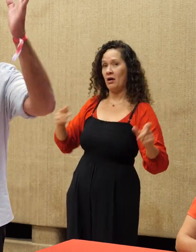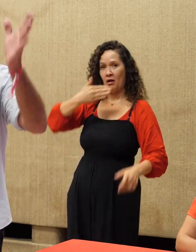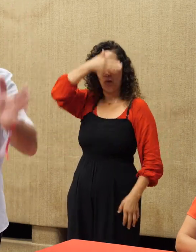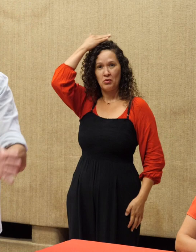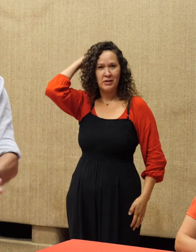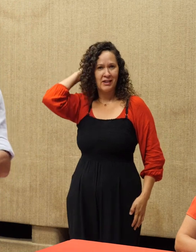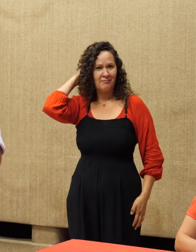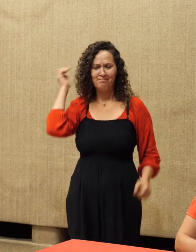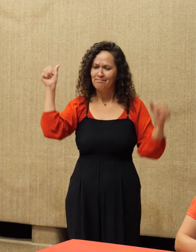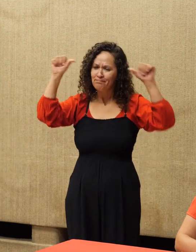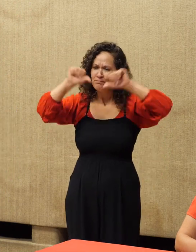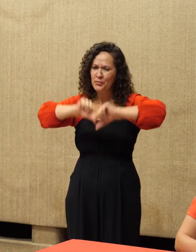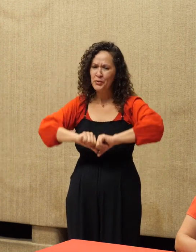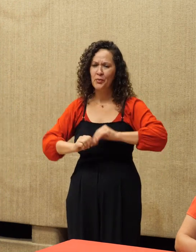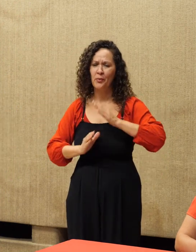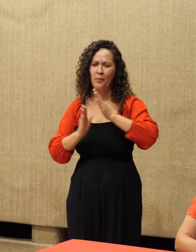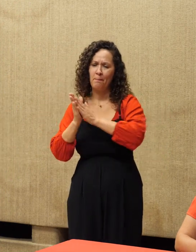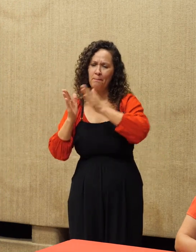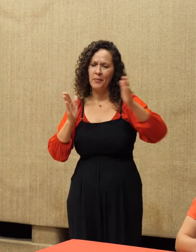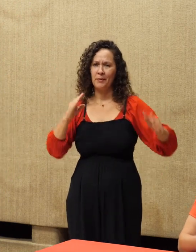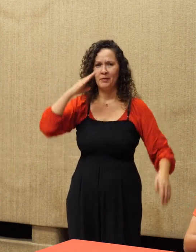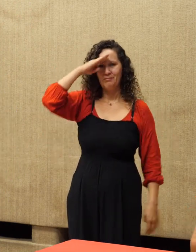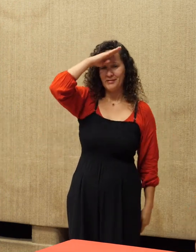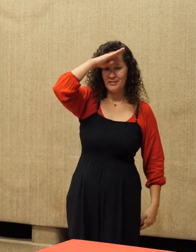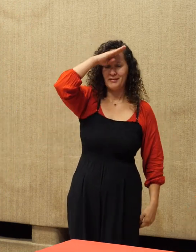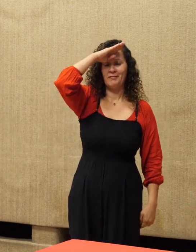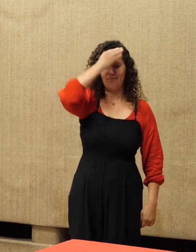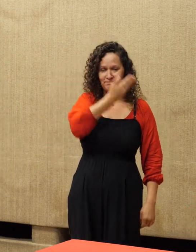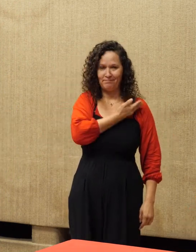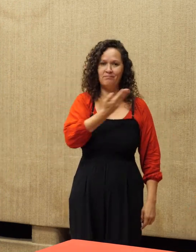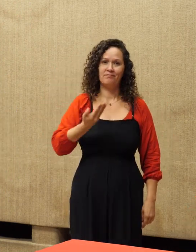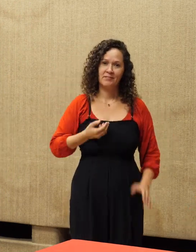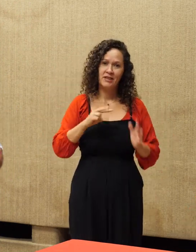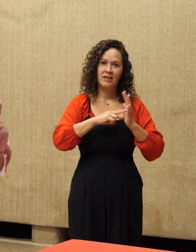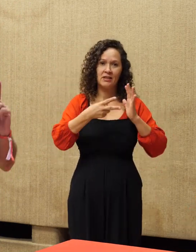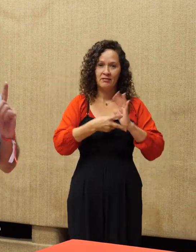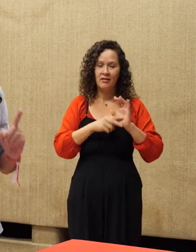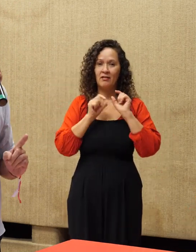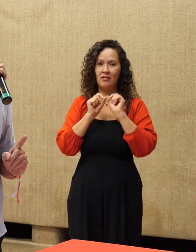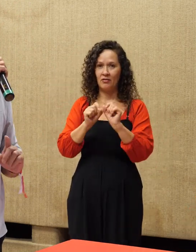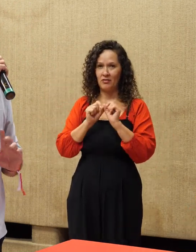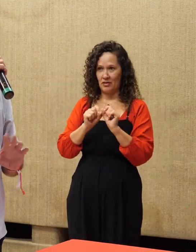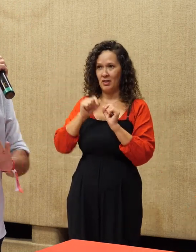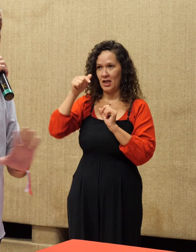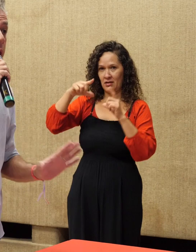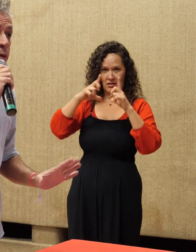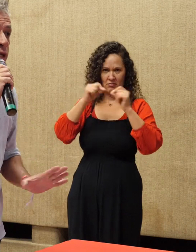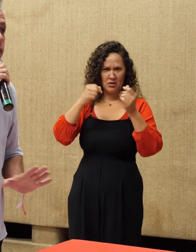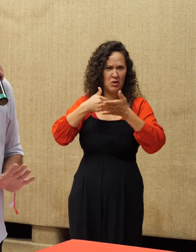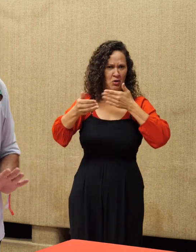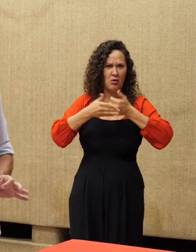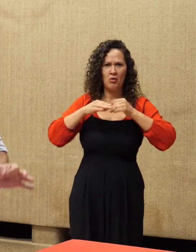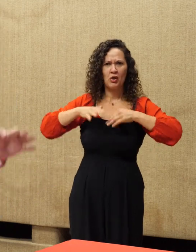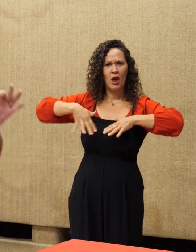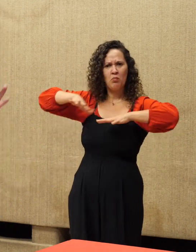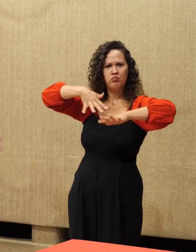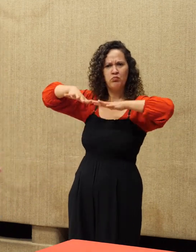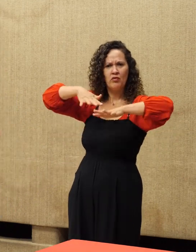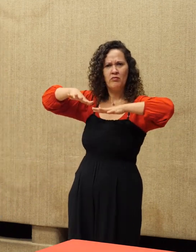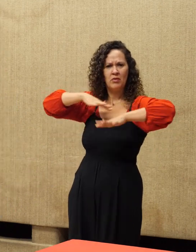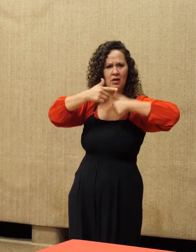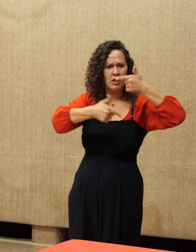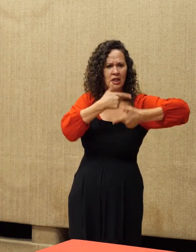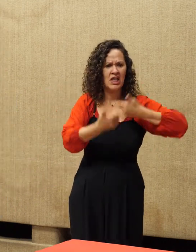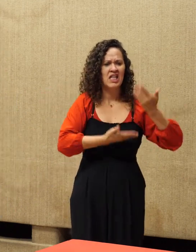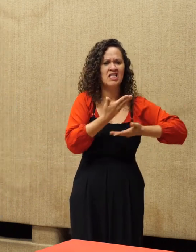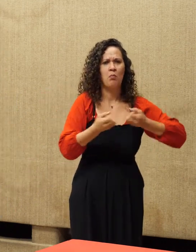se aprofundou durante o governo Bolsonaro. Ou seja, manifestações aqui em Brasília, qualquer manifestação era tratado